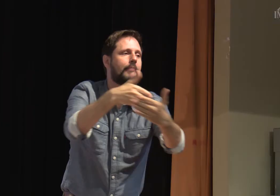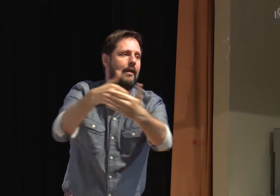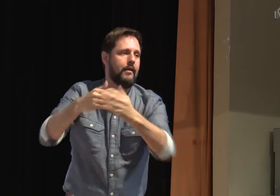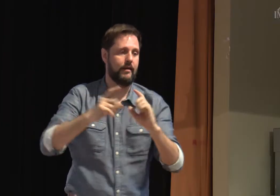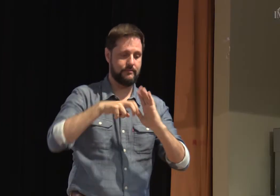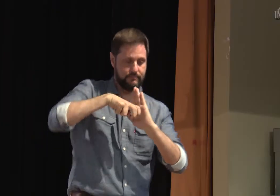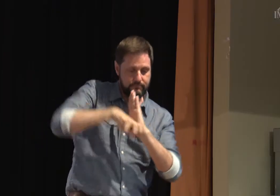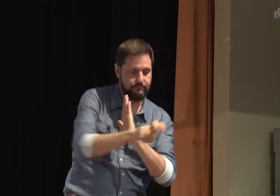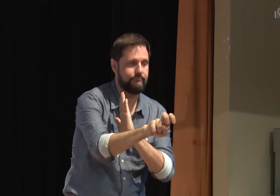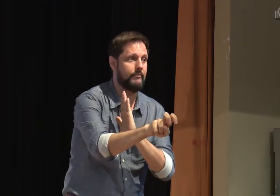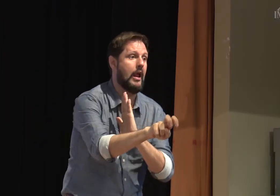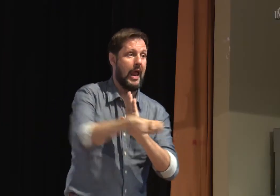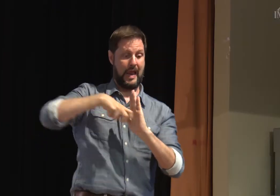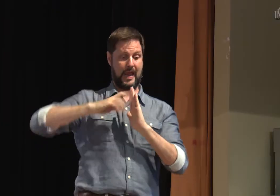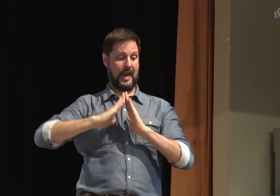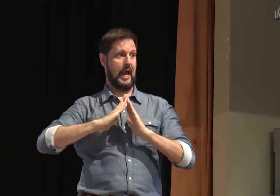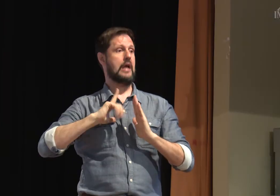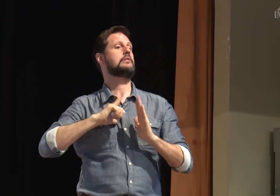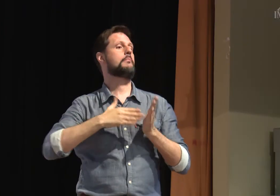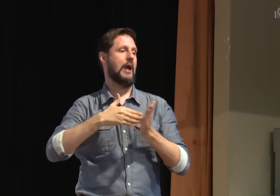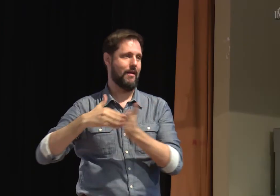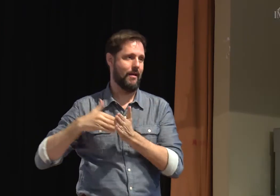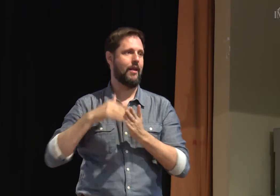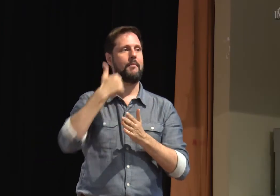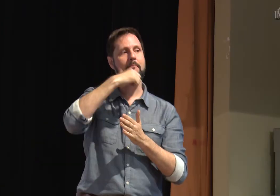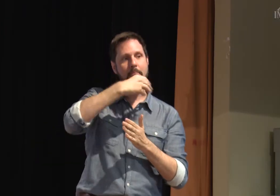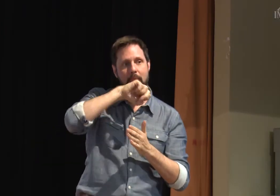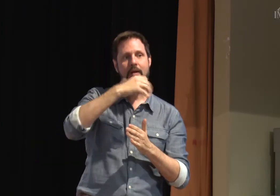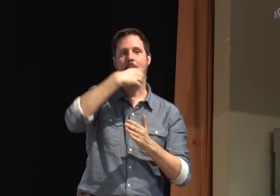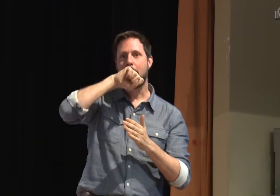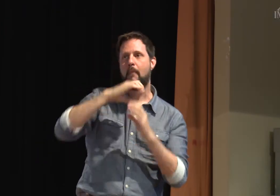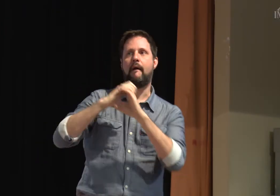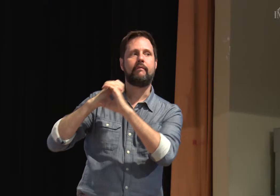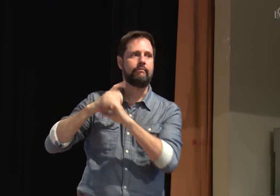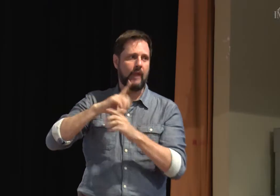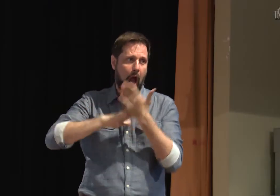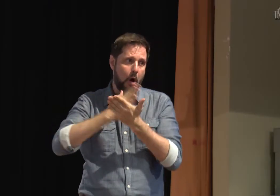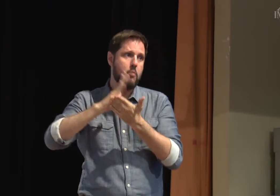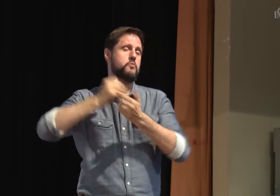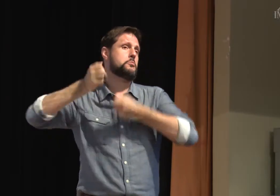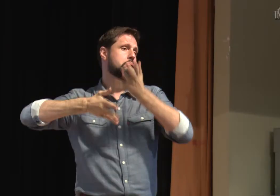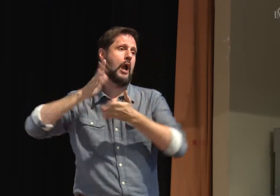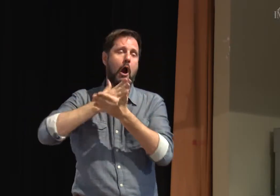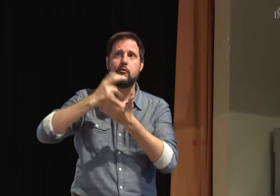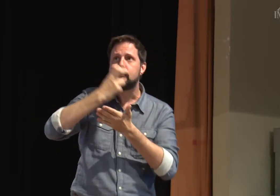barreiras sociais que a gente vai encontrando, né, então, mãe, o pai, essa falta de comunicação também dentro da